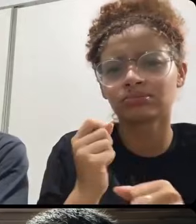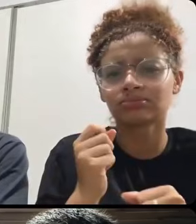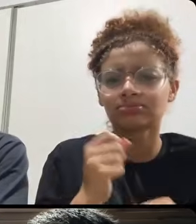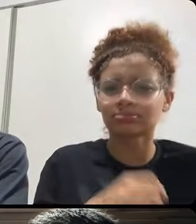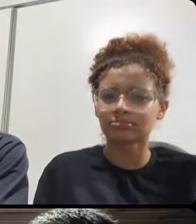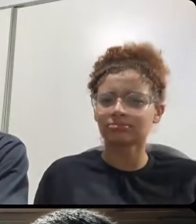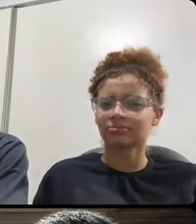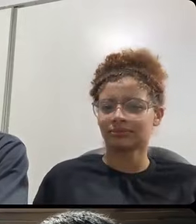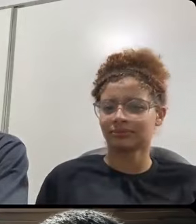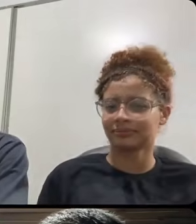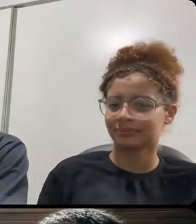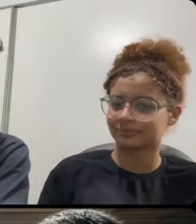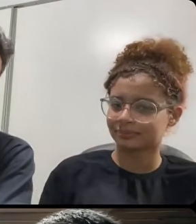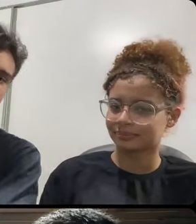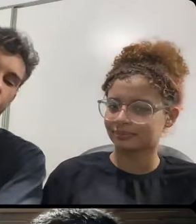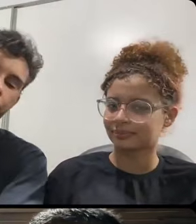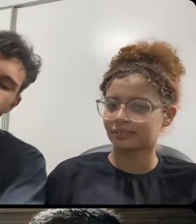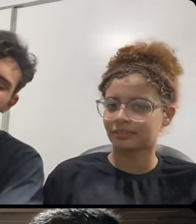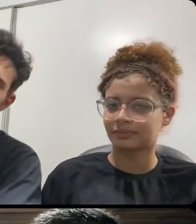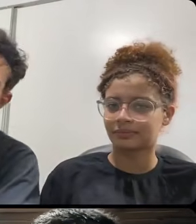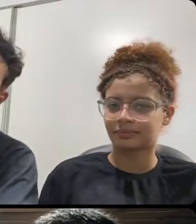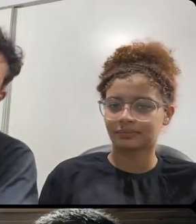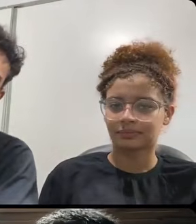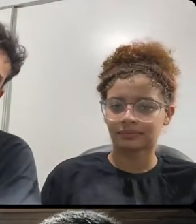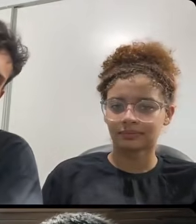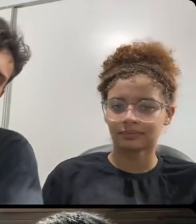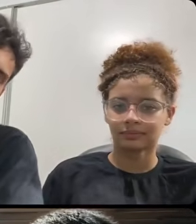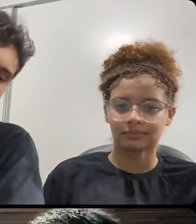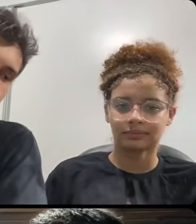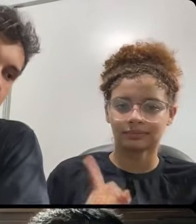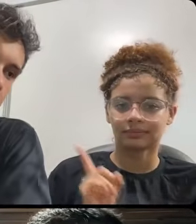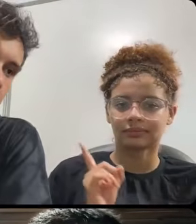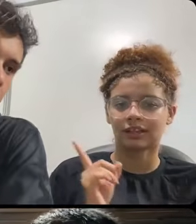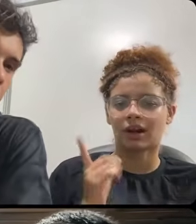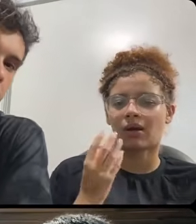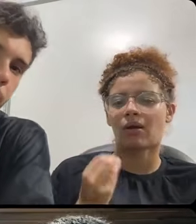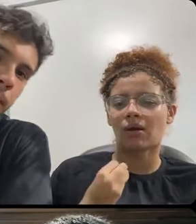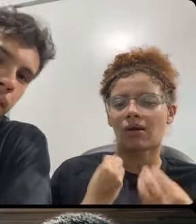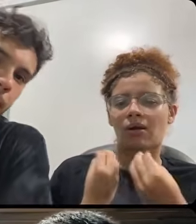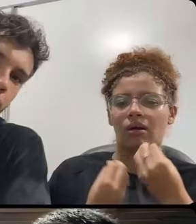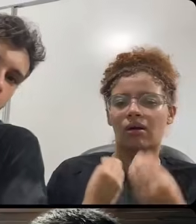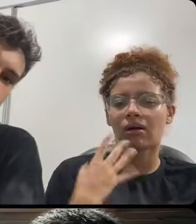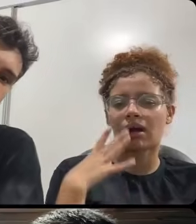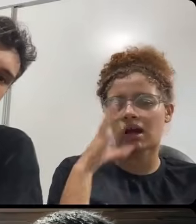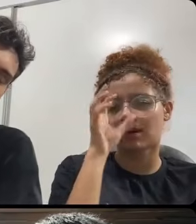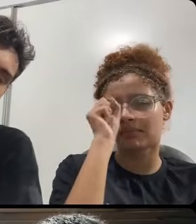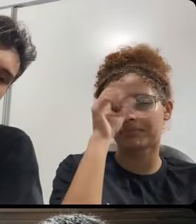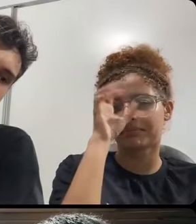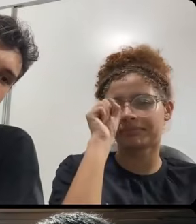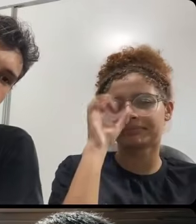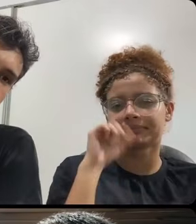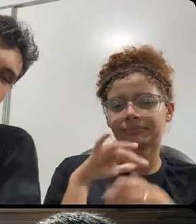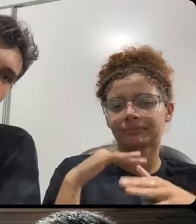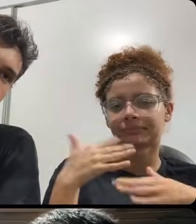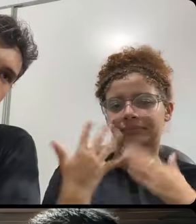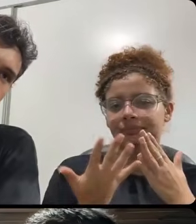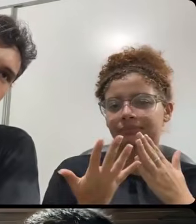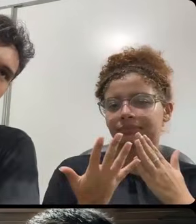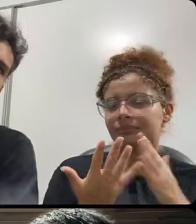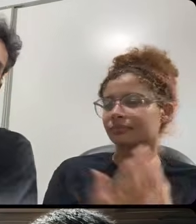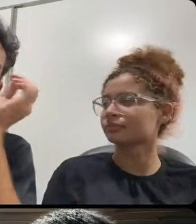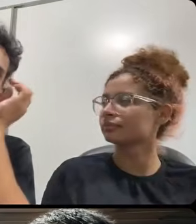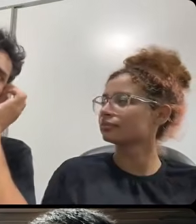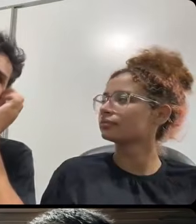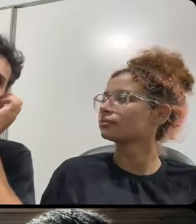Amém. Maravilha. Como é que o Gustavo teve esse interesse de aprender